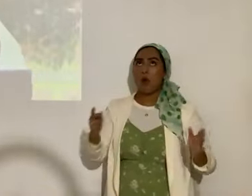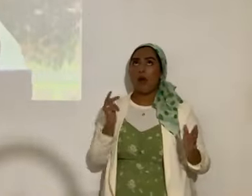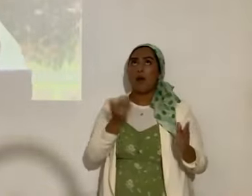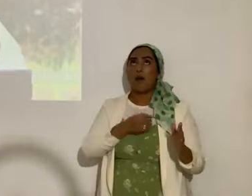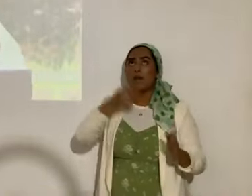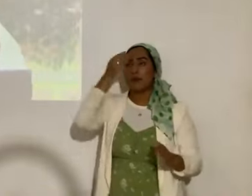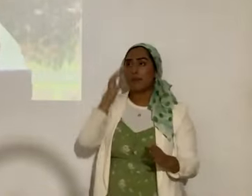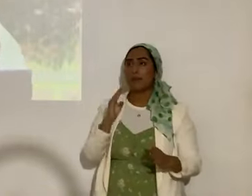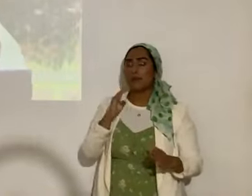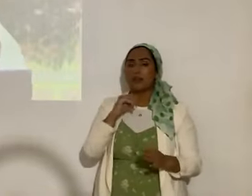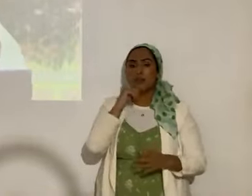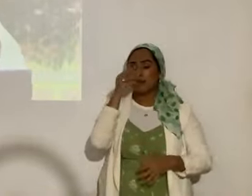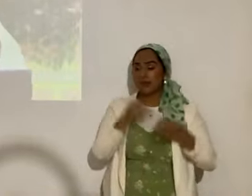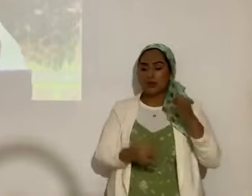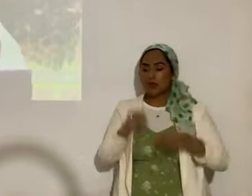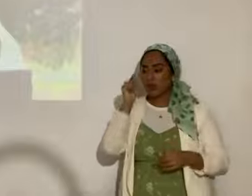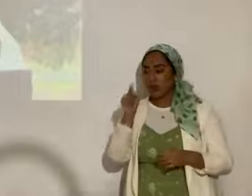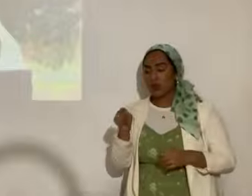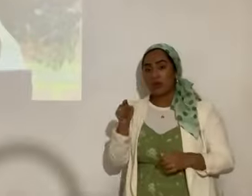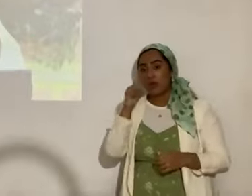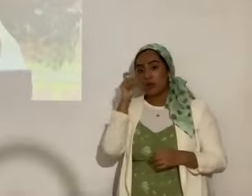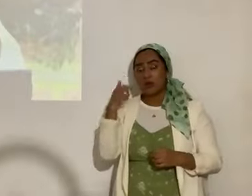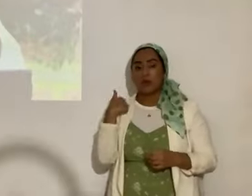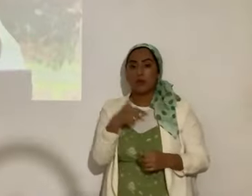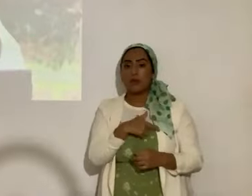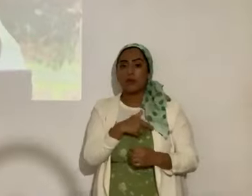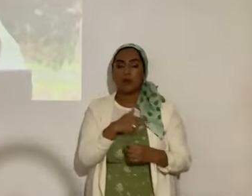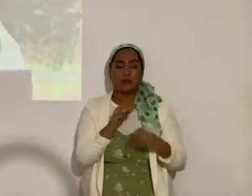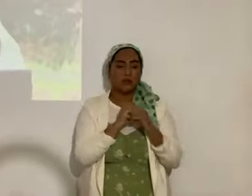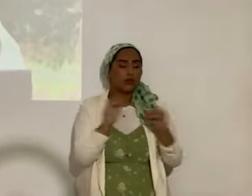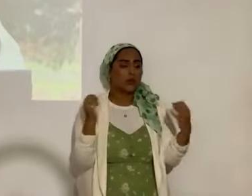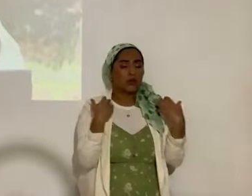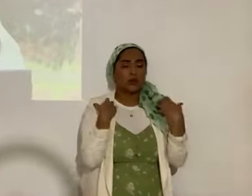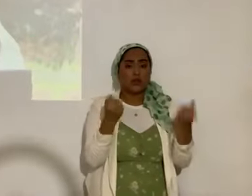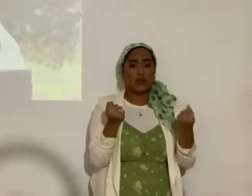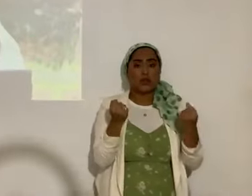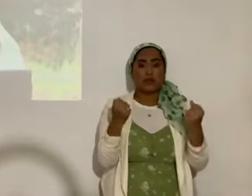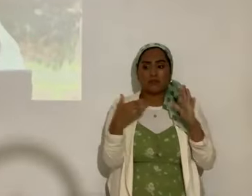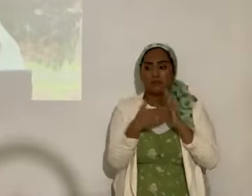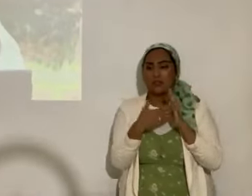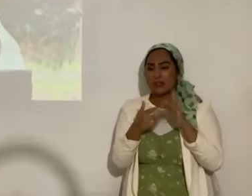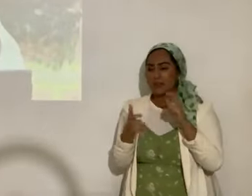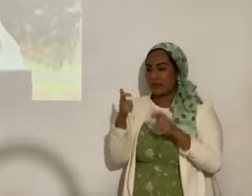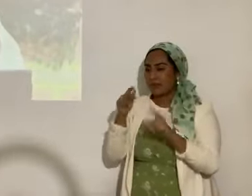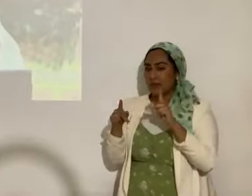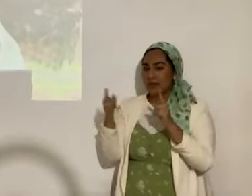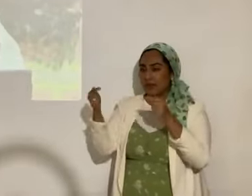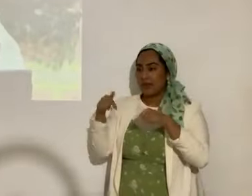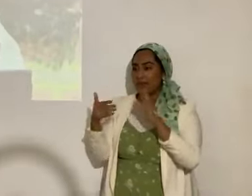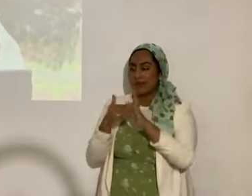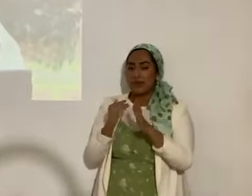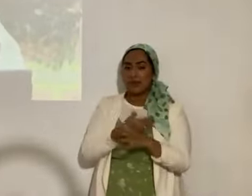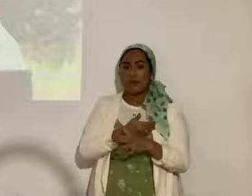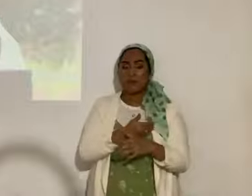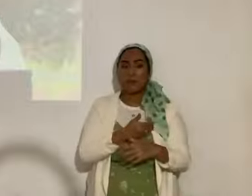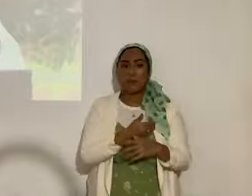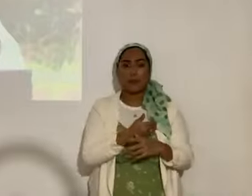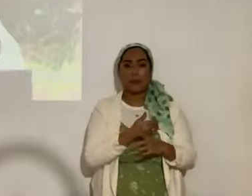no los juzgarás tú porque nosotros no hay fuerza contra tan grande multitud que viene contra nosotros